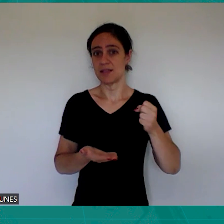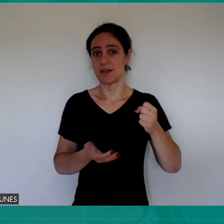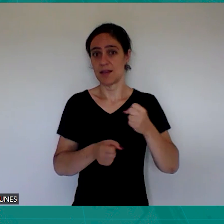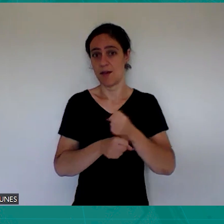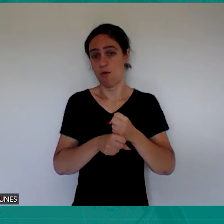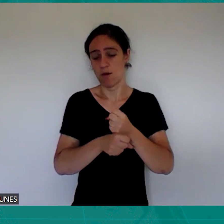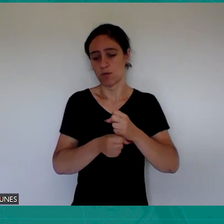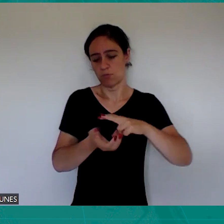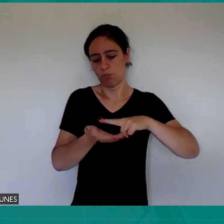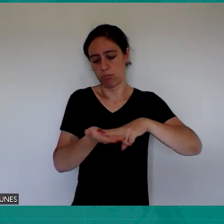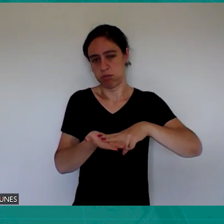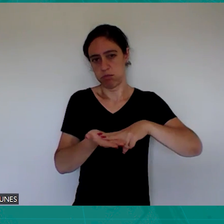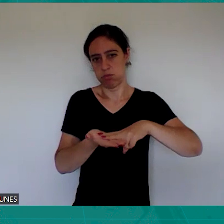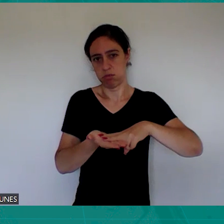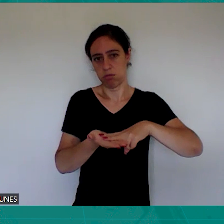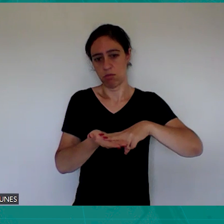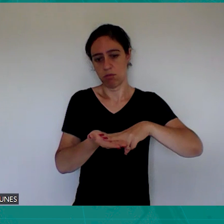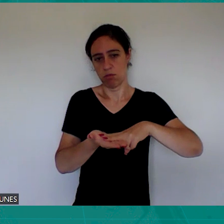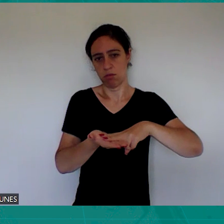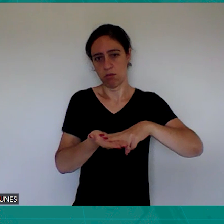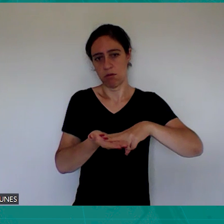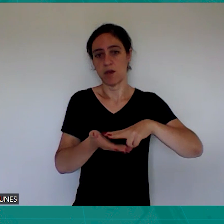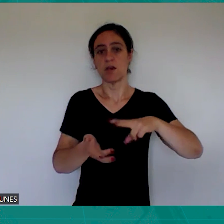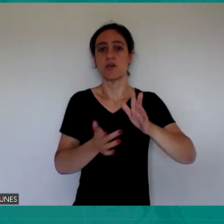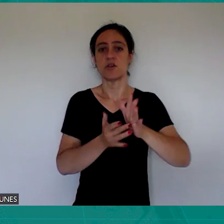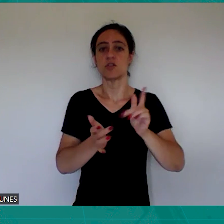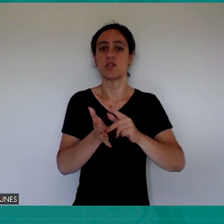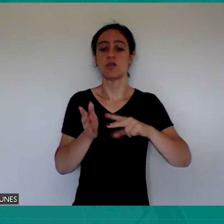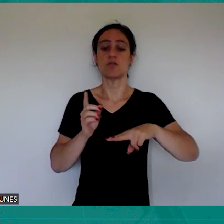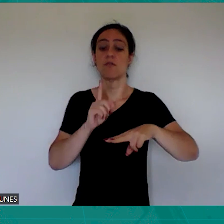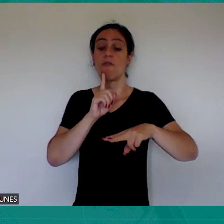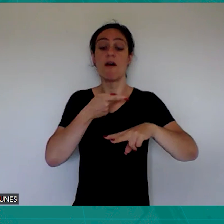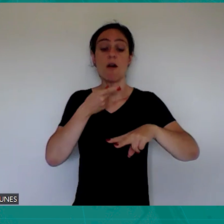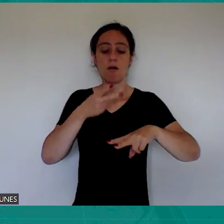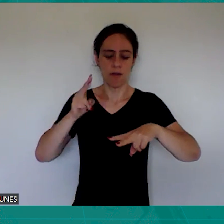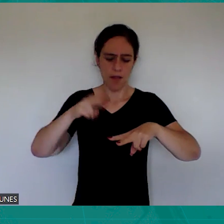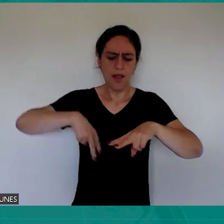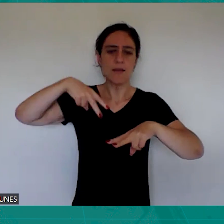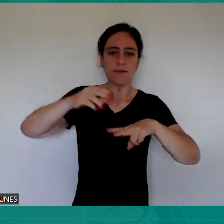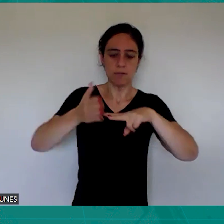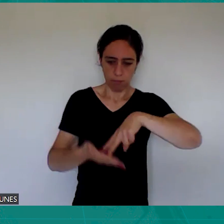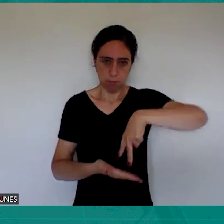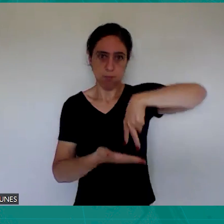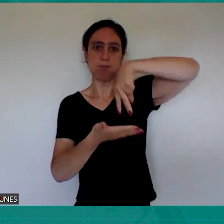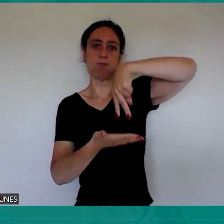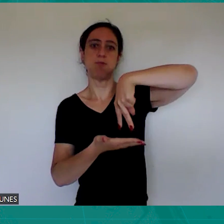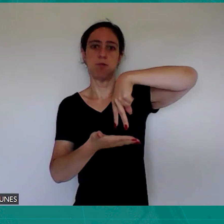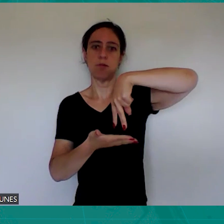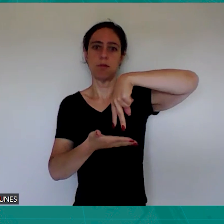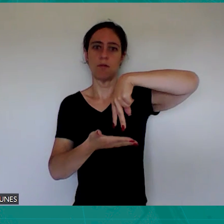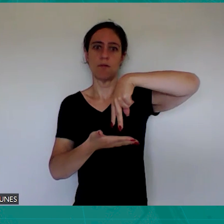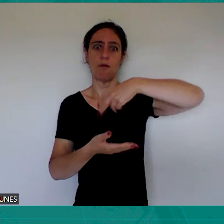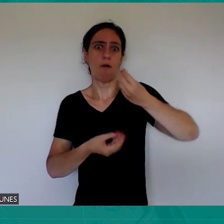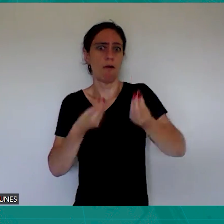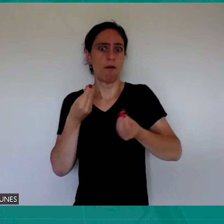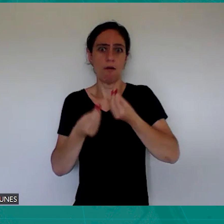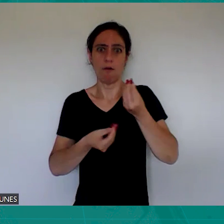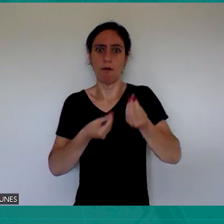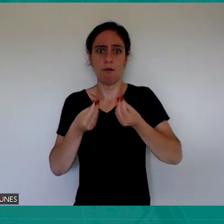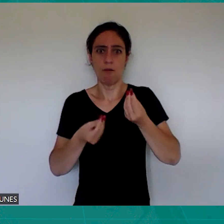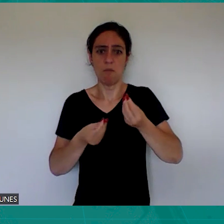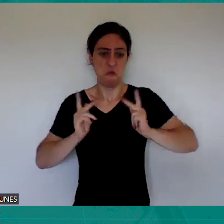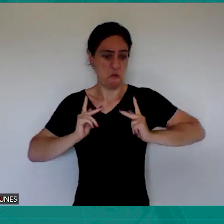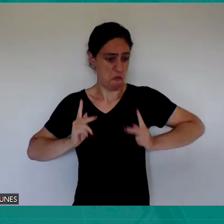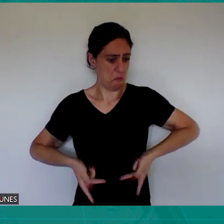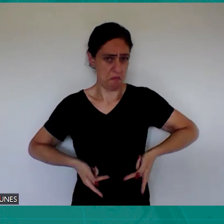e imediatamente levantar-se? Irmãos, é impossível, impossível. Mesmo que fosse